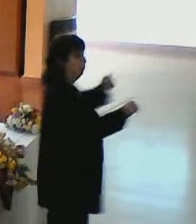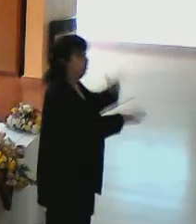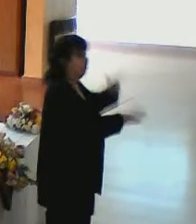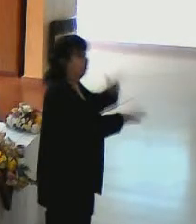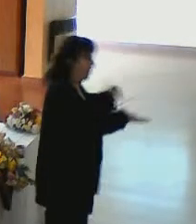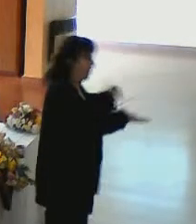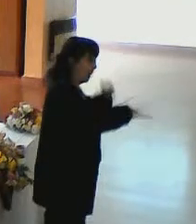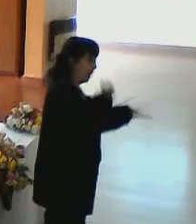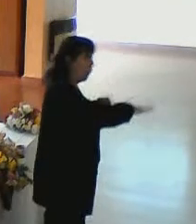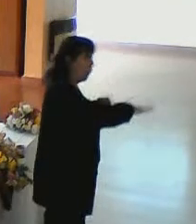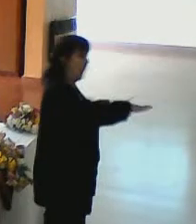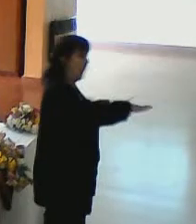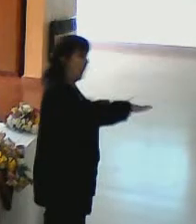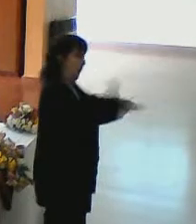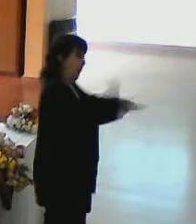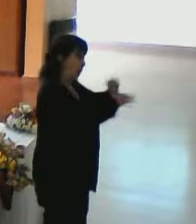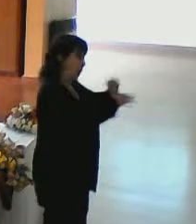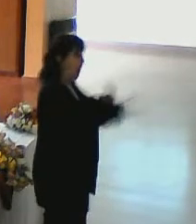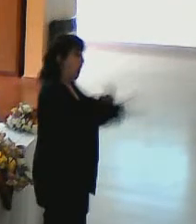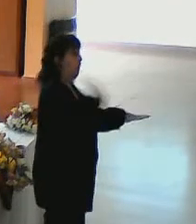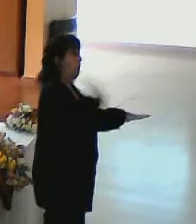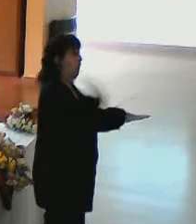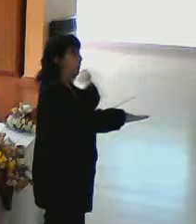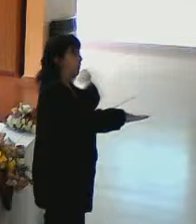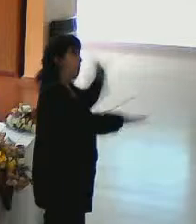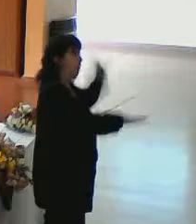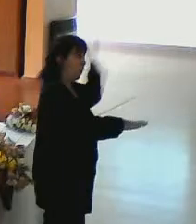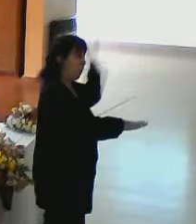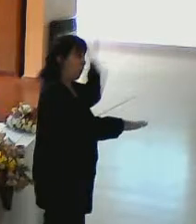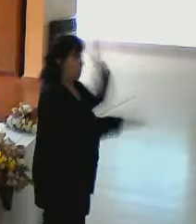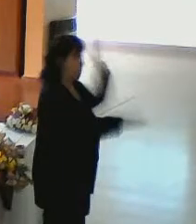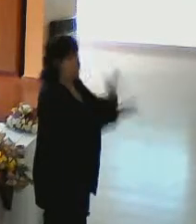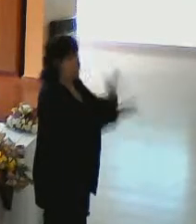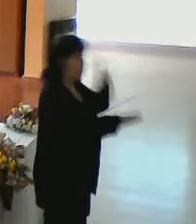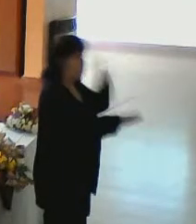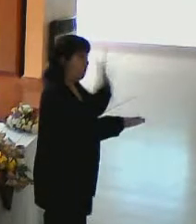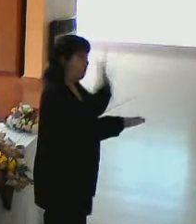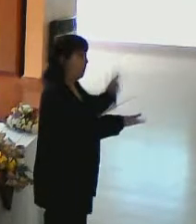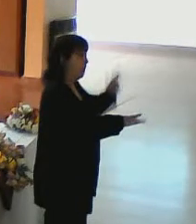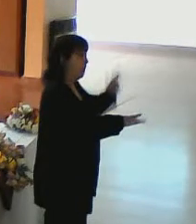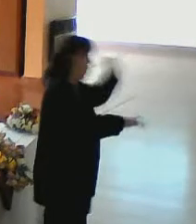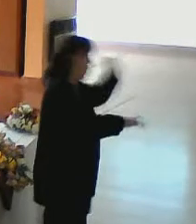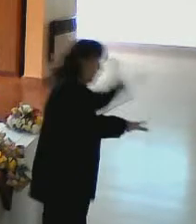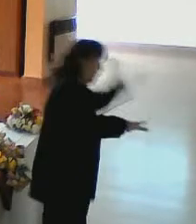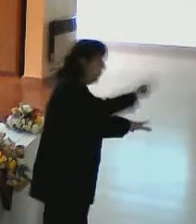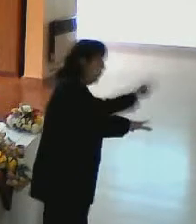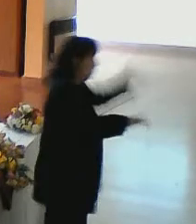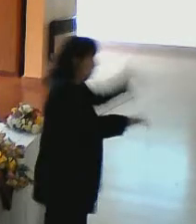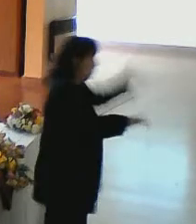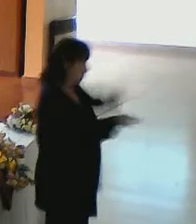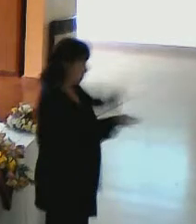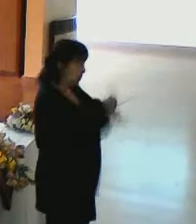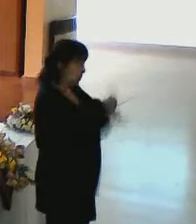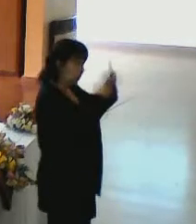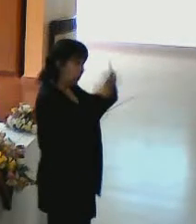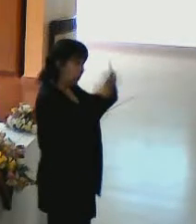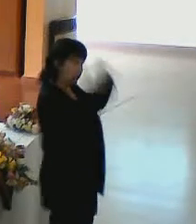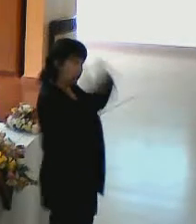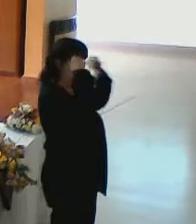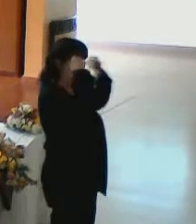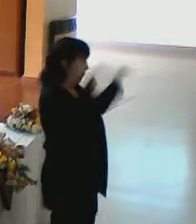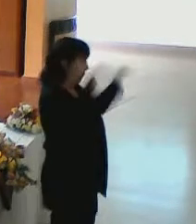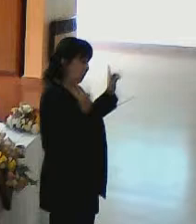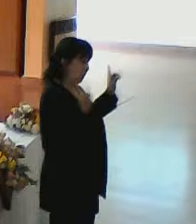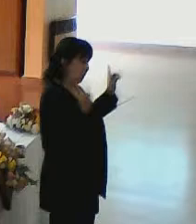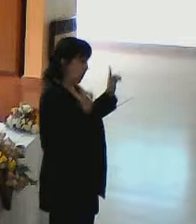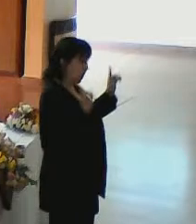escuela. Por ejemplo, un politraumatismo grave o un traumatismo encefalocraniano grave. El chico tuvo una